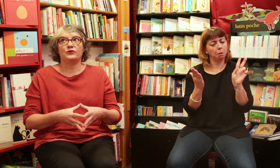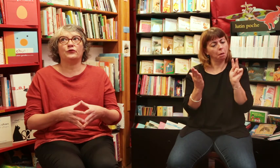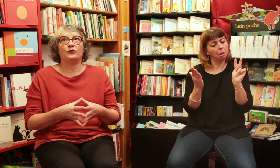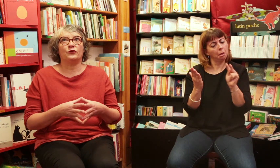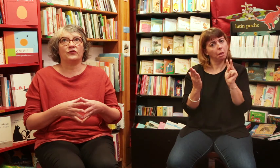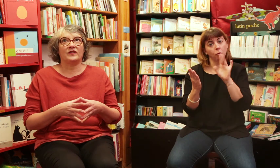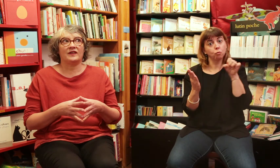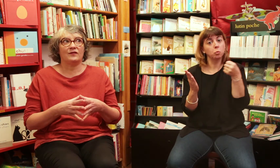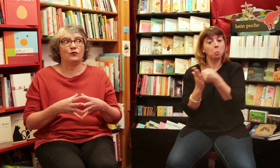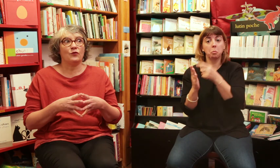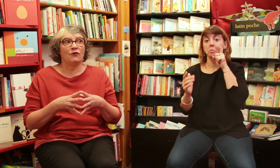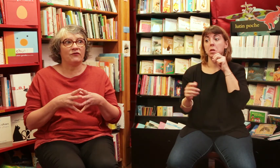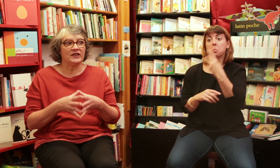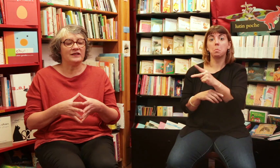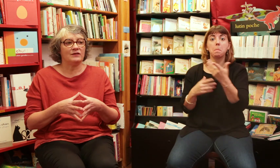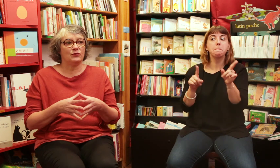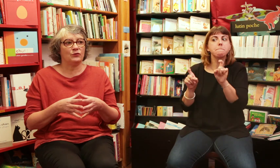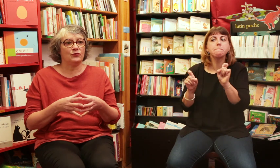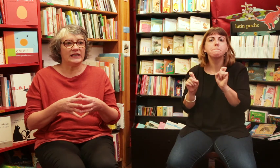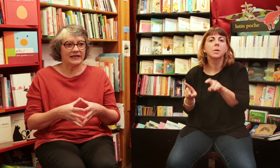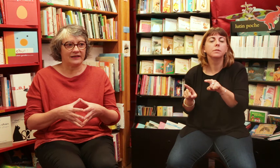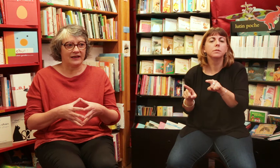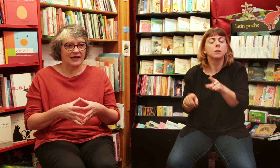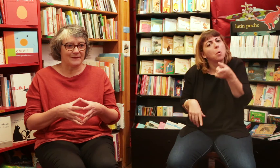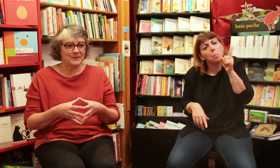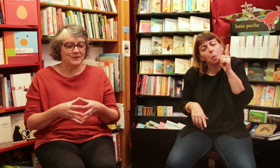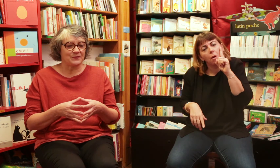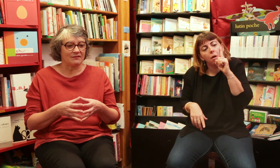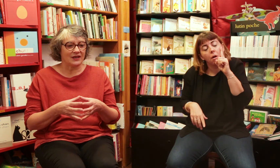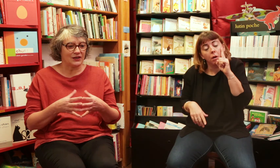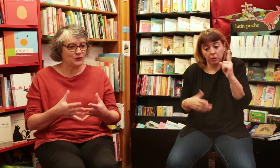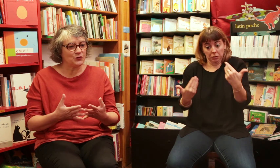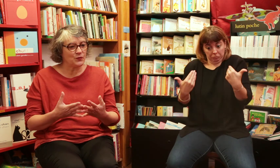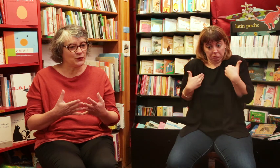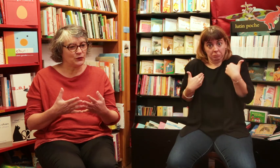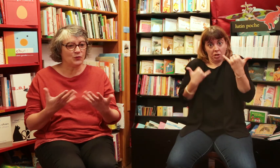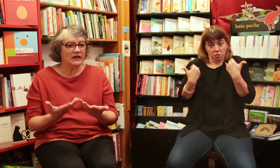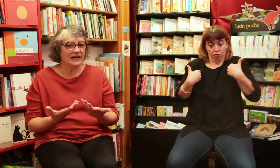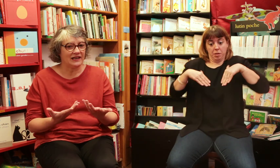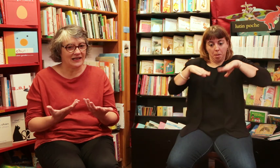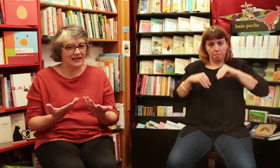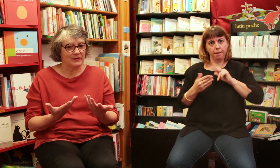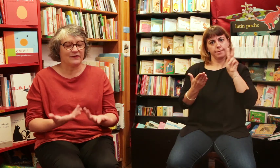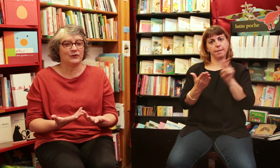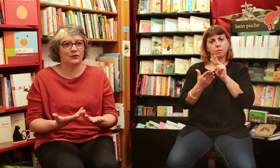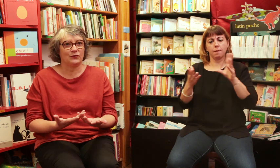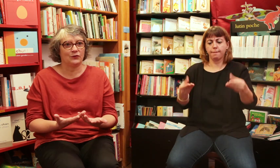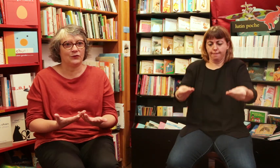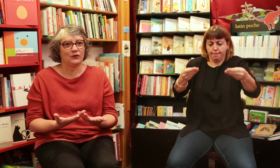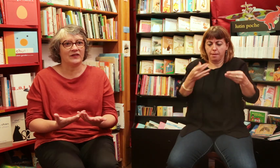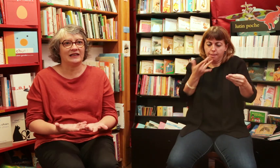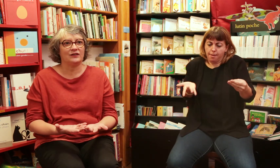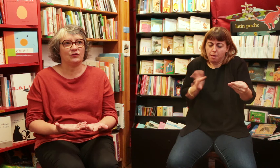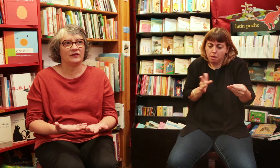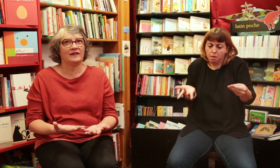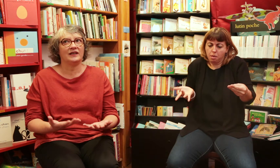les gens dans ce qu'ils ont envie de lire, et du coup pour troubler les personnes